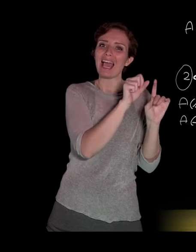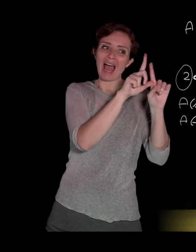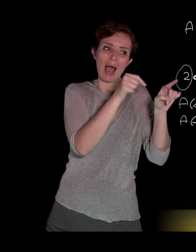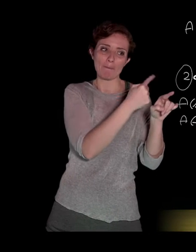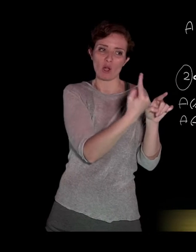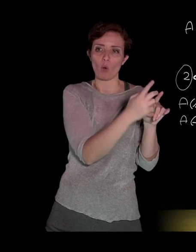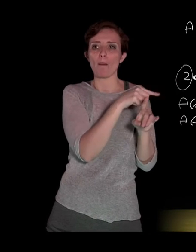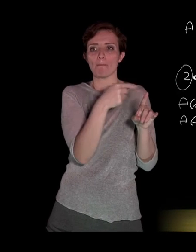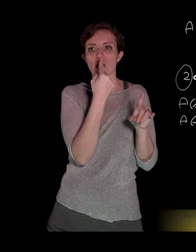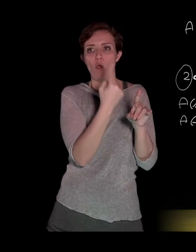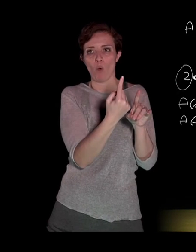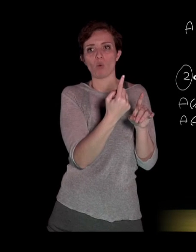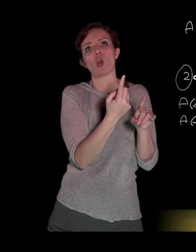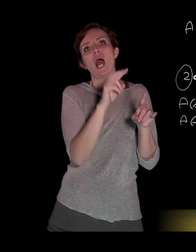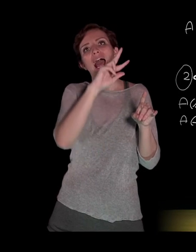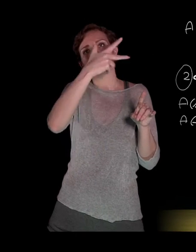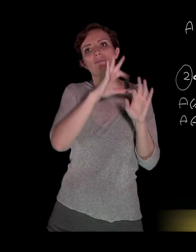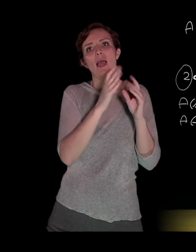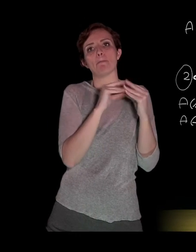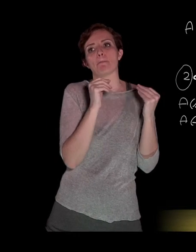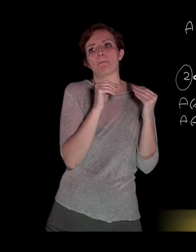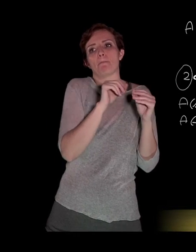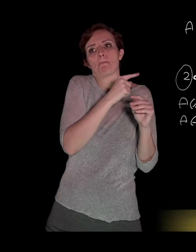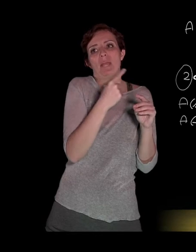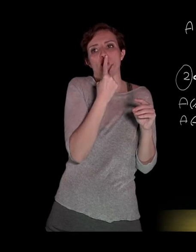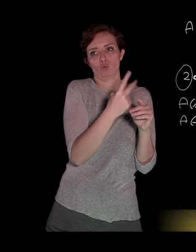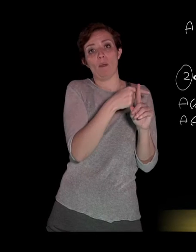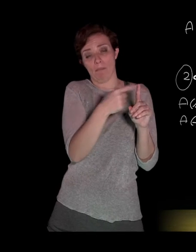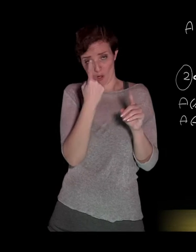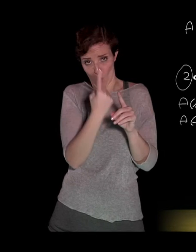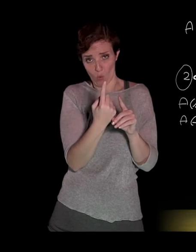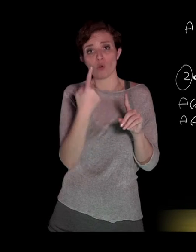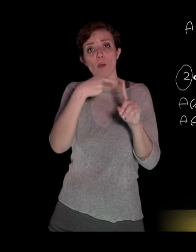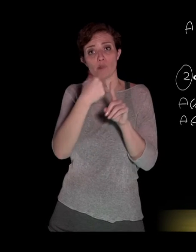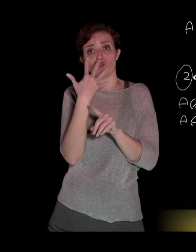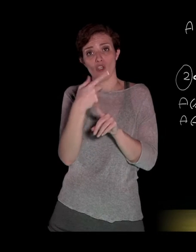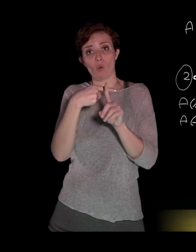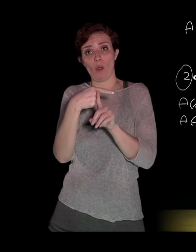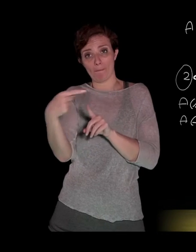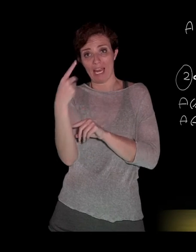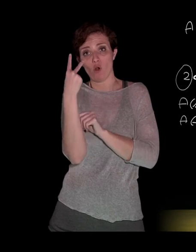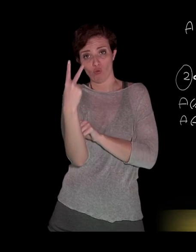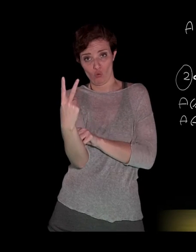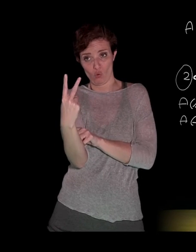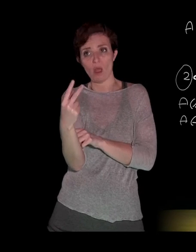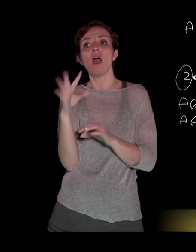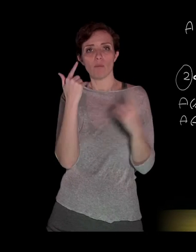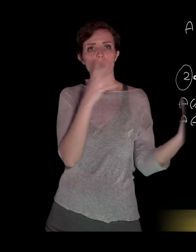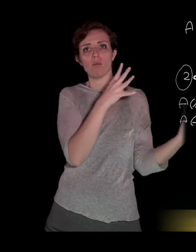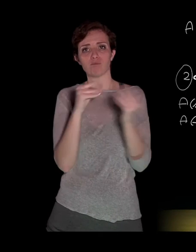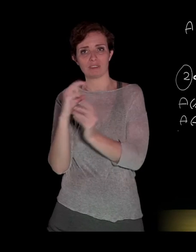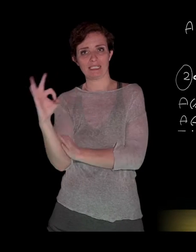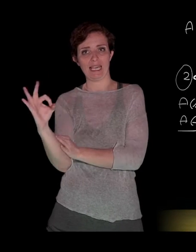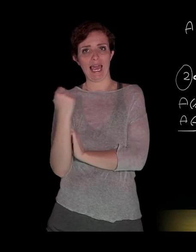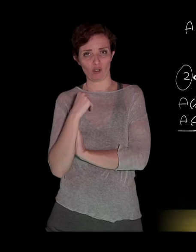moltiplicato per 2 quindi - 2 - un'altra volta 1 + 5 - 2 e qui si annulla il polinomio Quindi cosa vuol dire